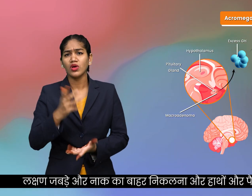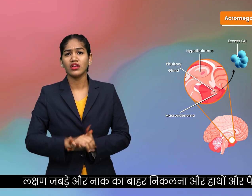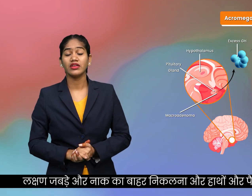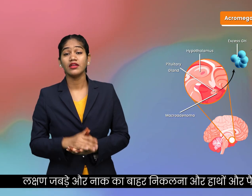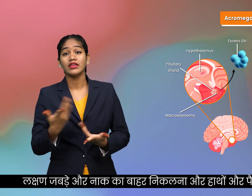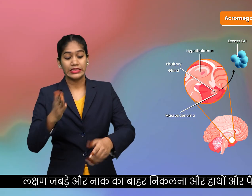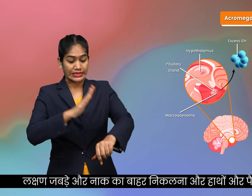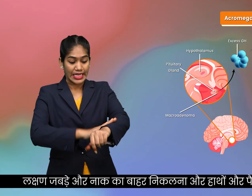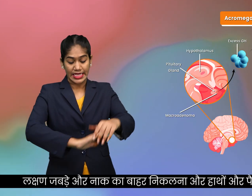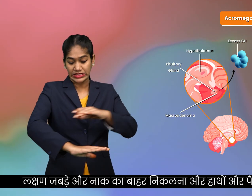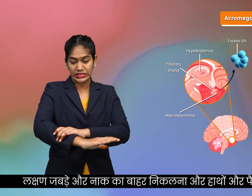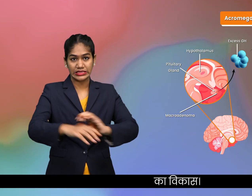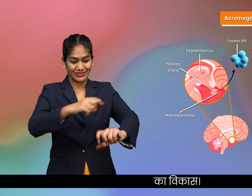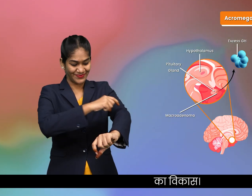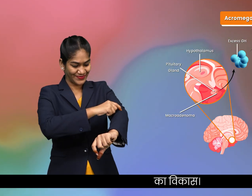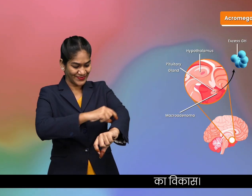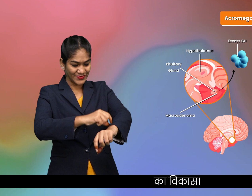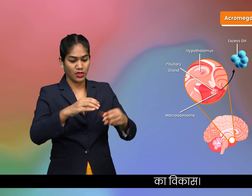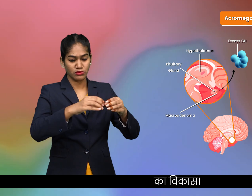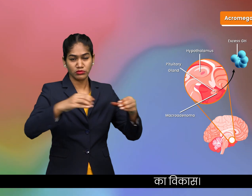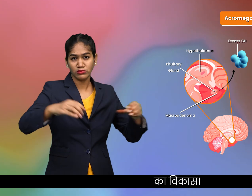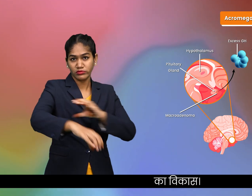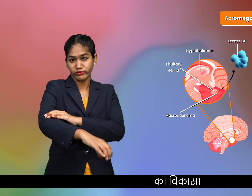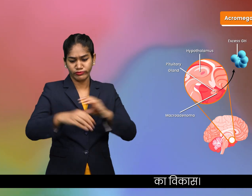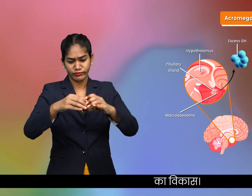में असमान हड्डी का विकास।